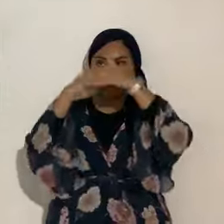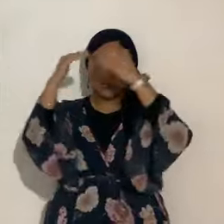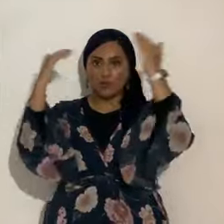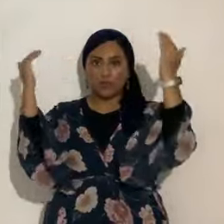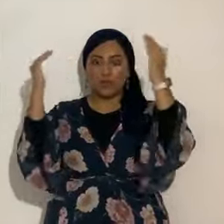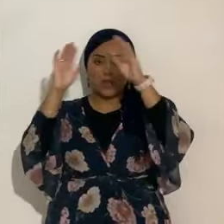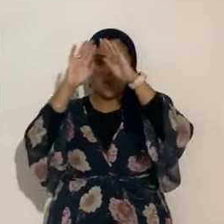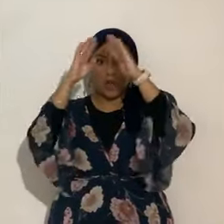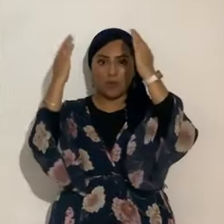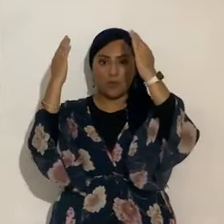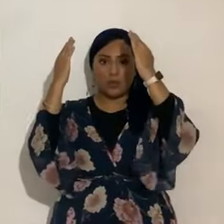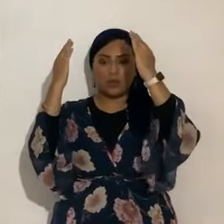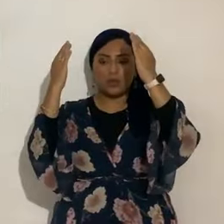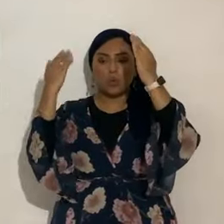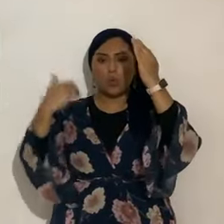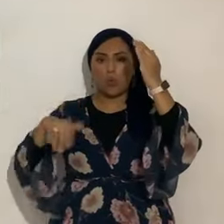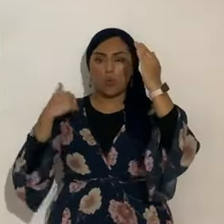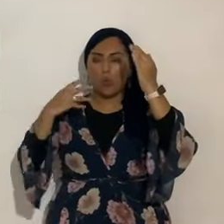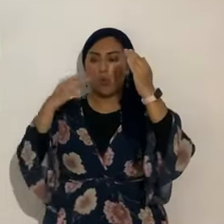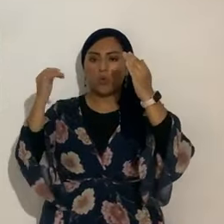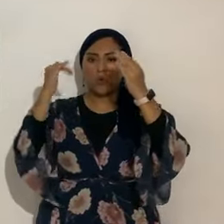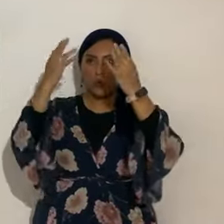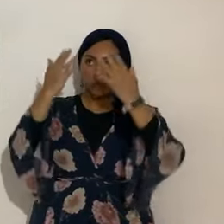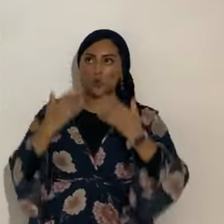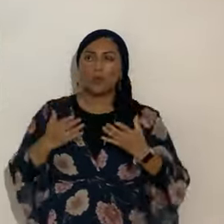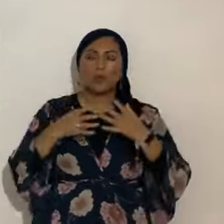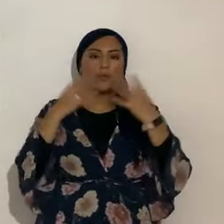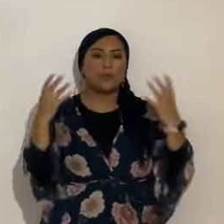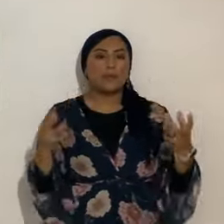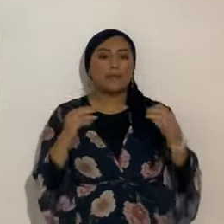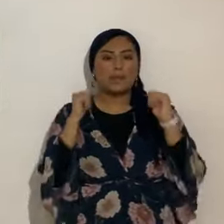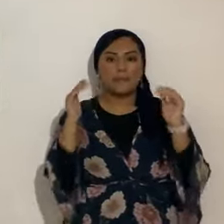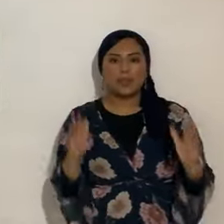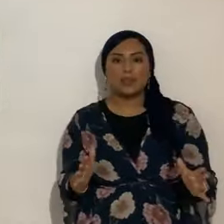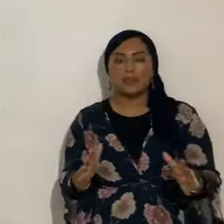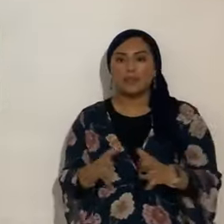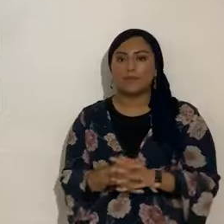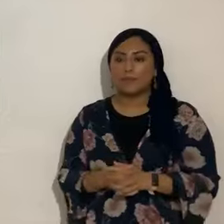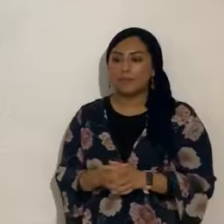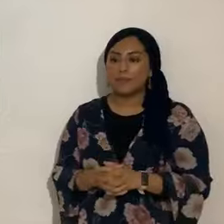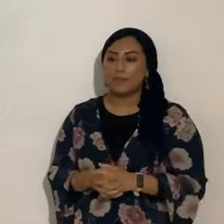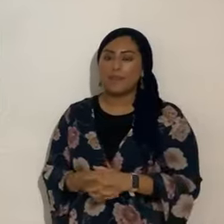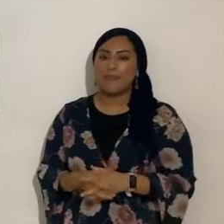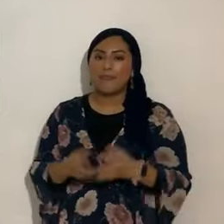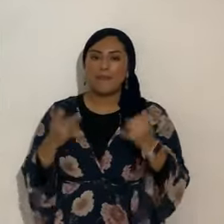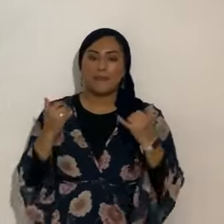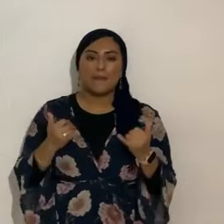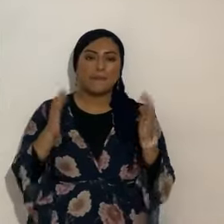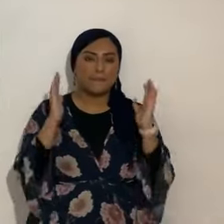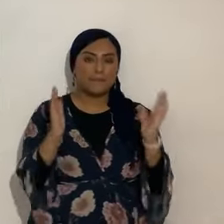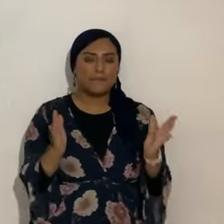abren, y el Eterno nos colma de bendiciones. Ahora, mucha atención.